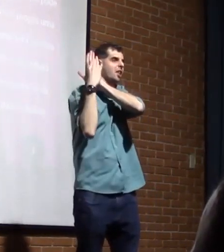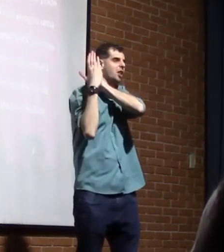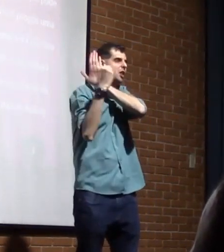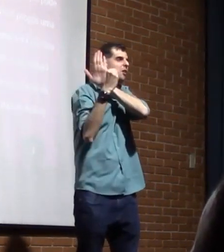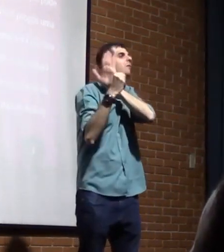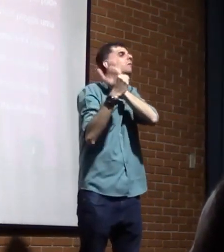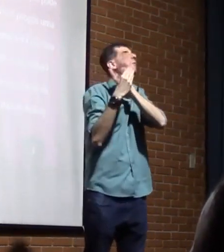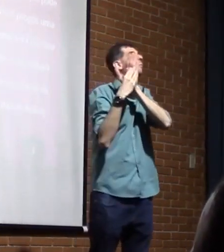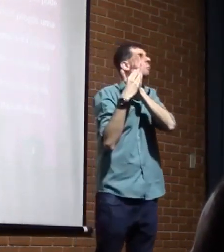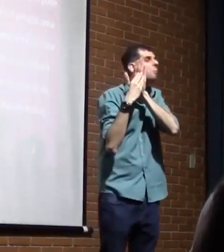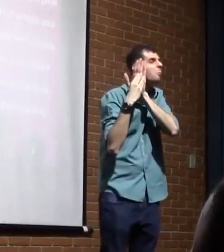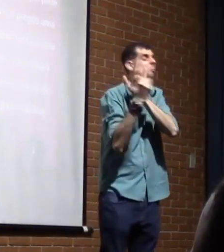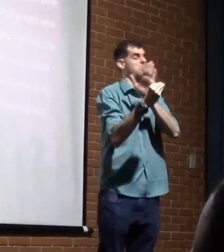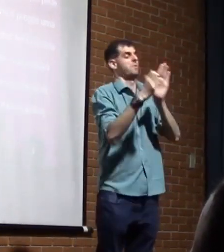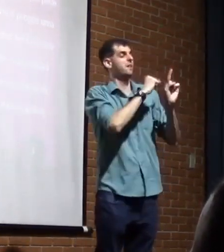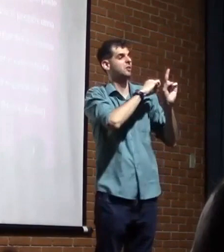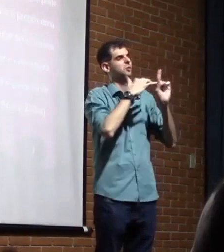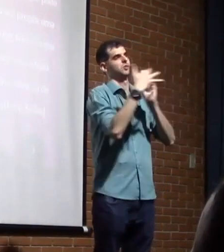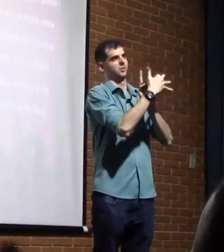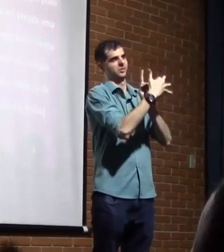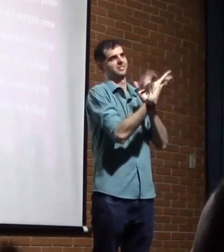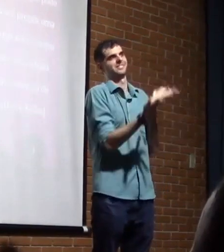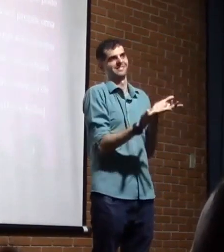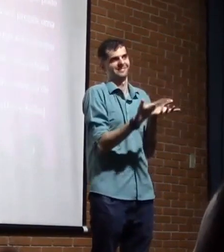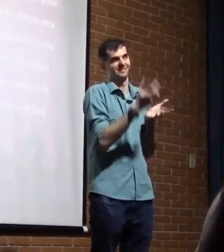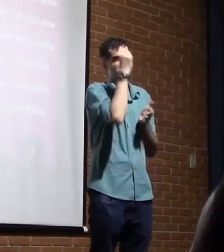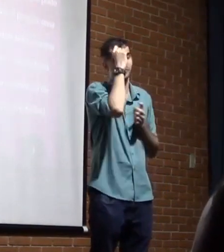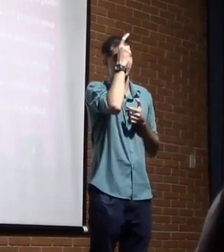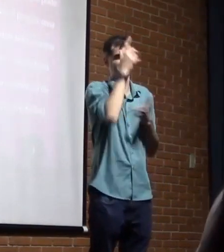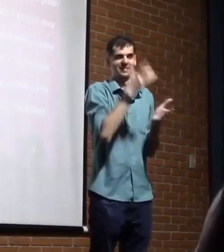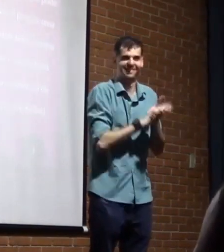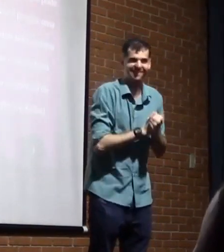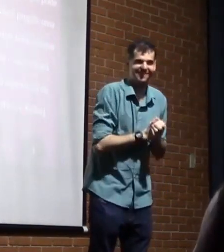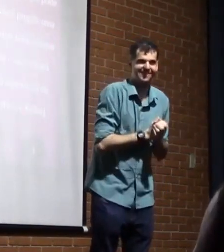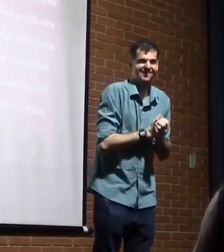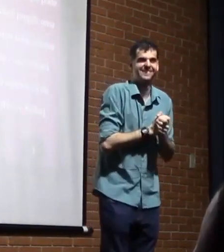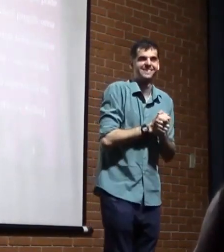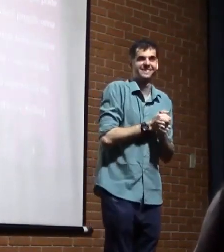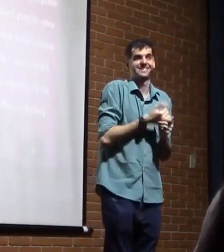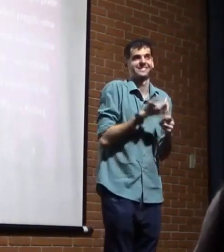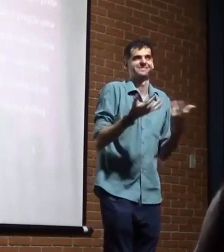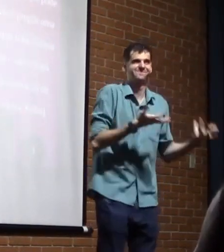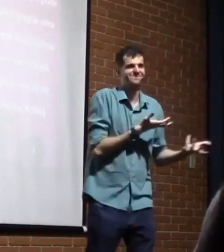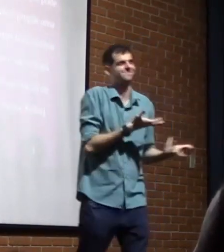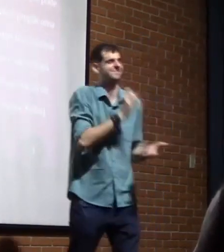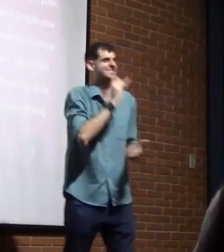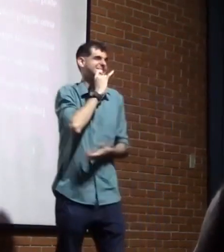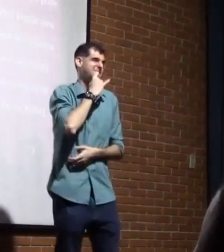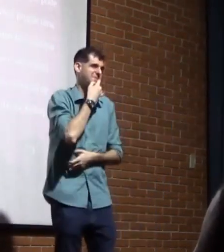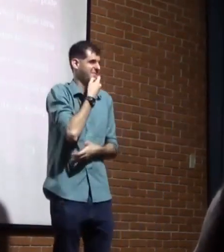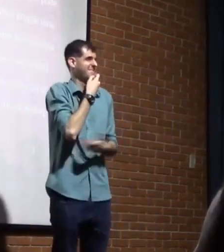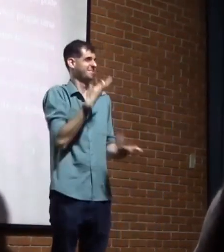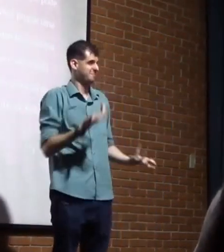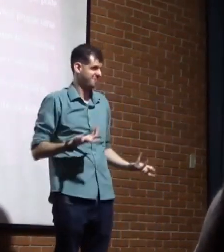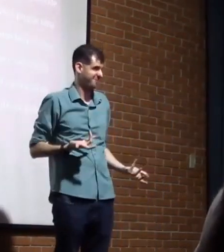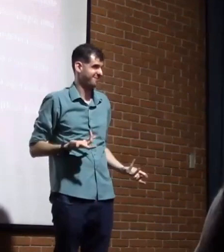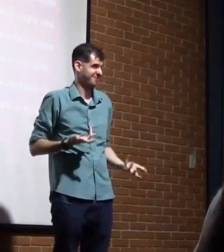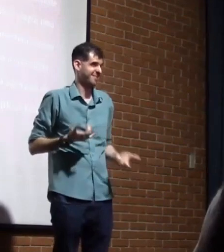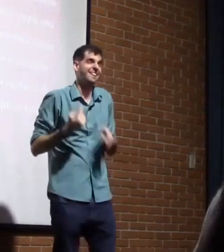se criado um tipo de modelo, né? De visibilidade da cultura do surdo, né? Então, infelizmente, a gente